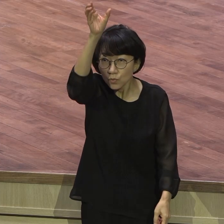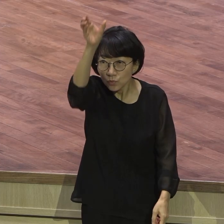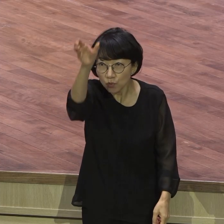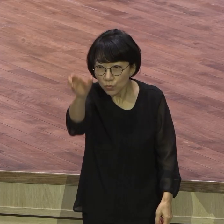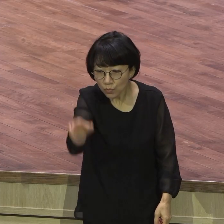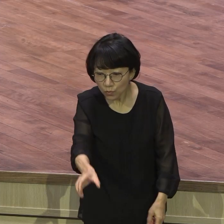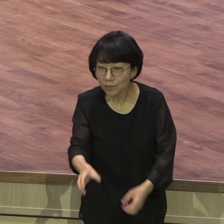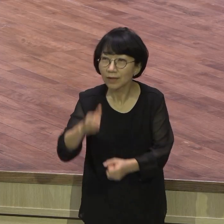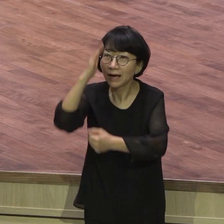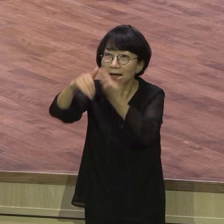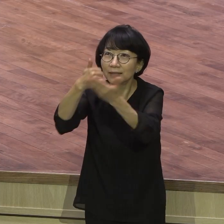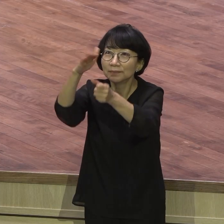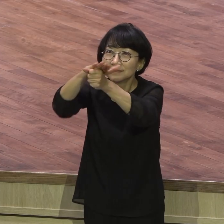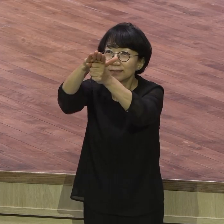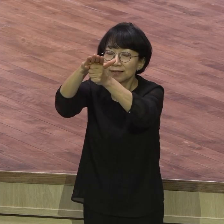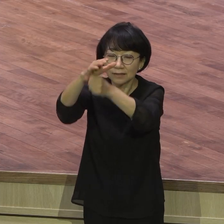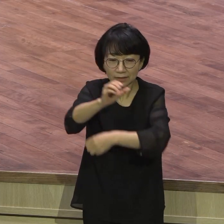이웃 사랑